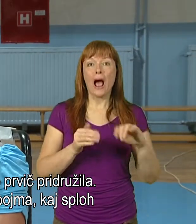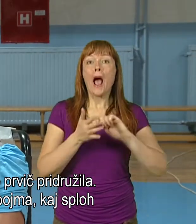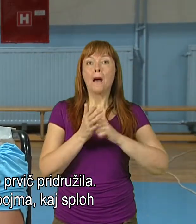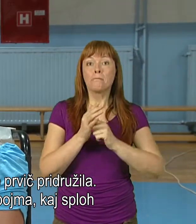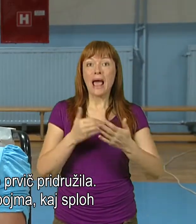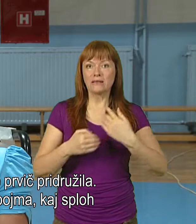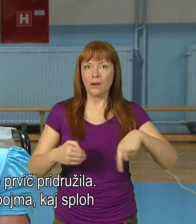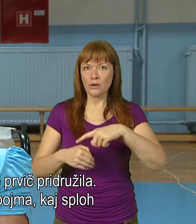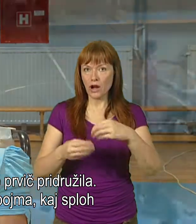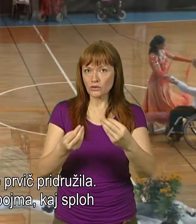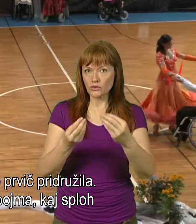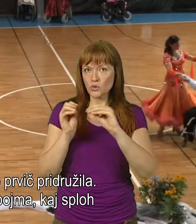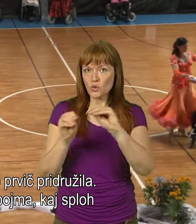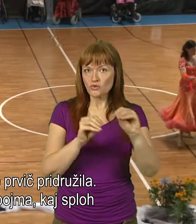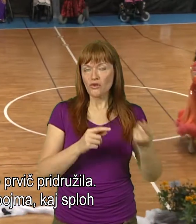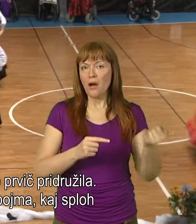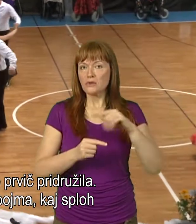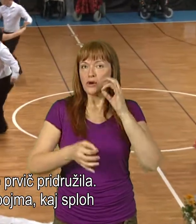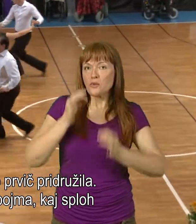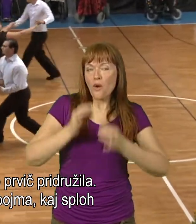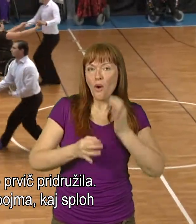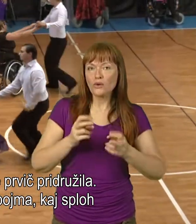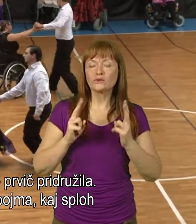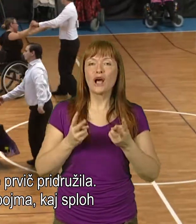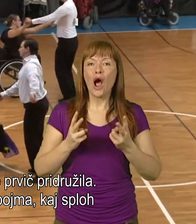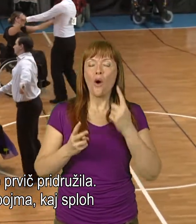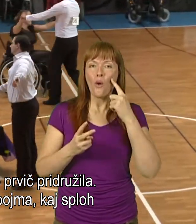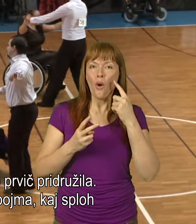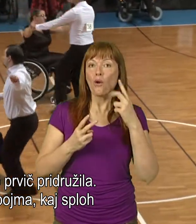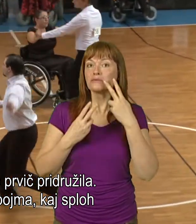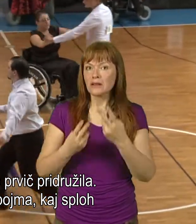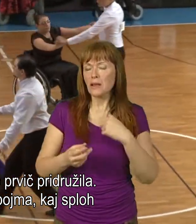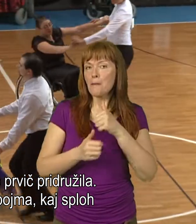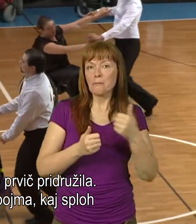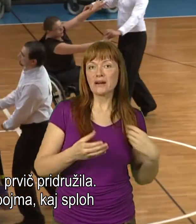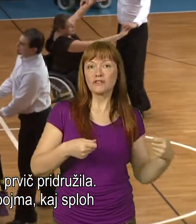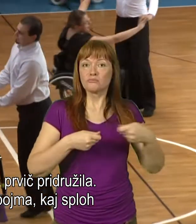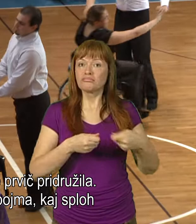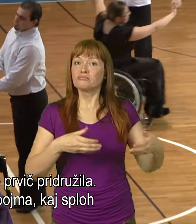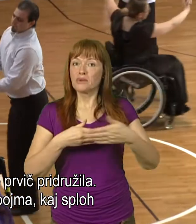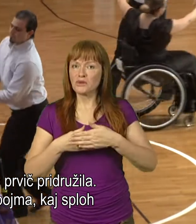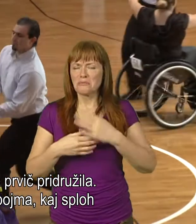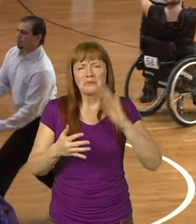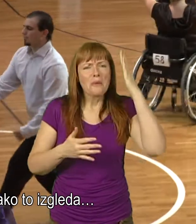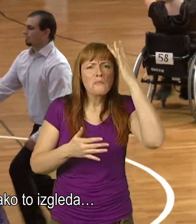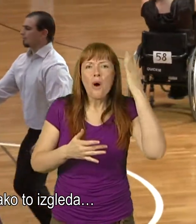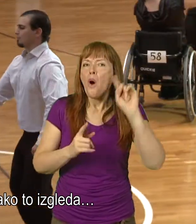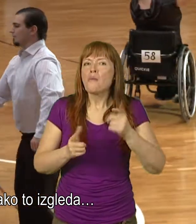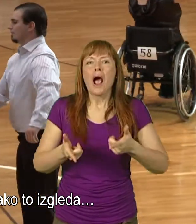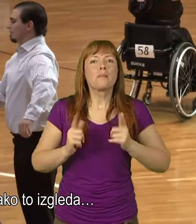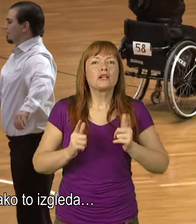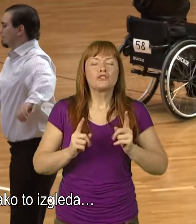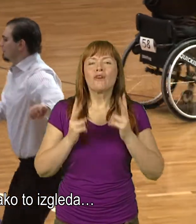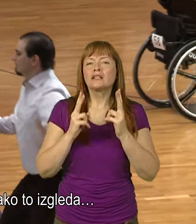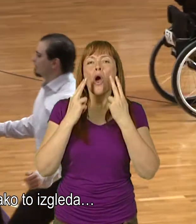učila, prišla poskusiti, kako to sploh izgleda, in takrat sem se prvič pridružila. Nisem imela v bistvu pojma, kaj sploh pričakovati, kako